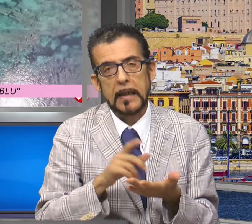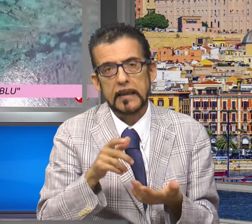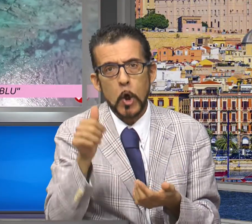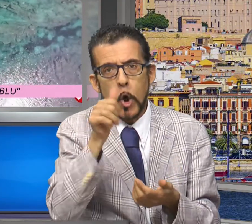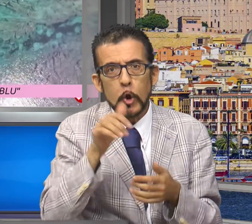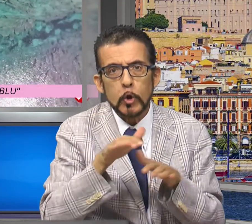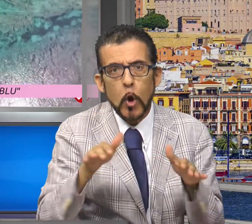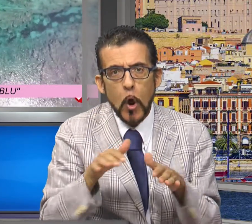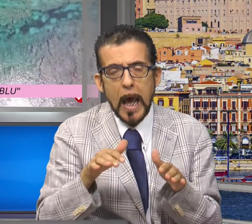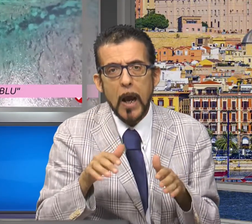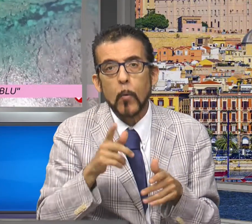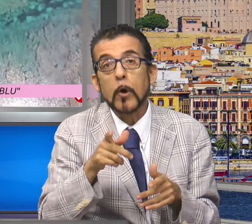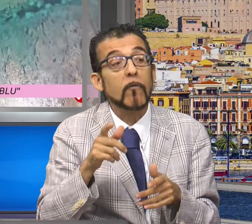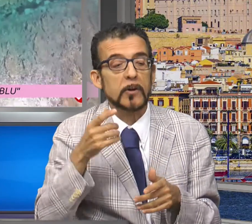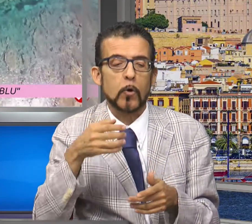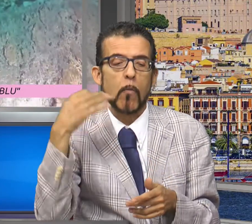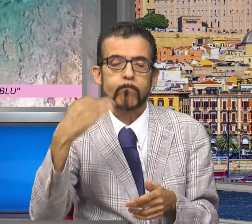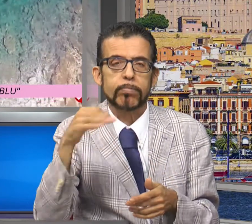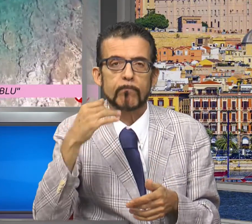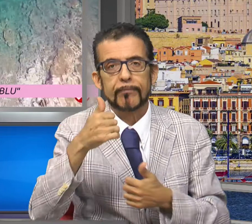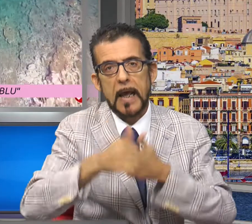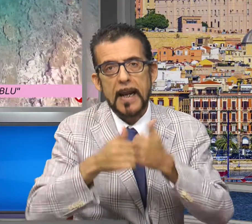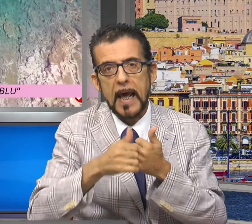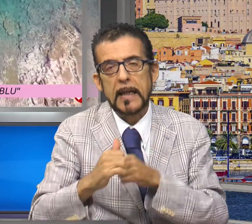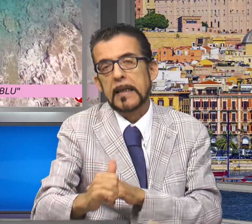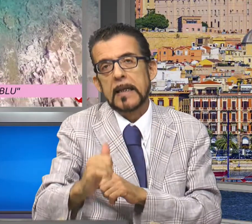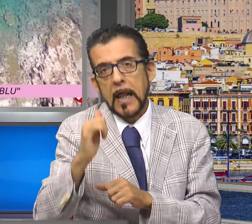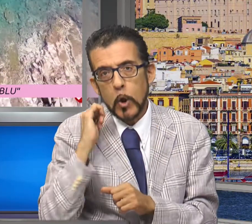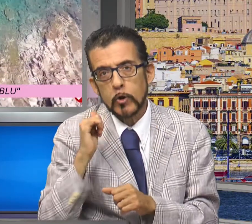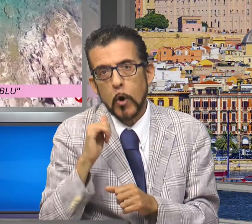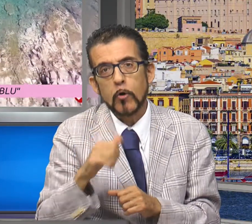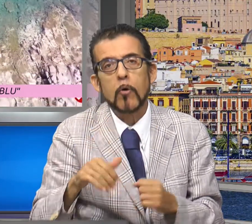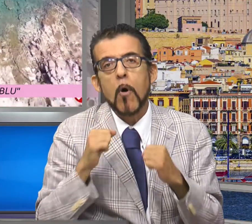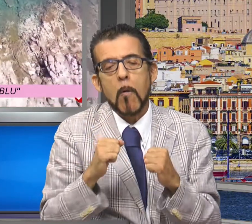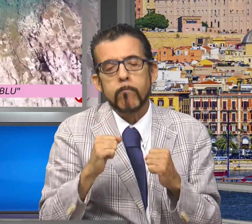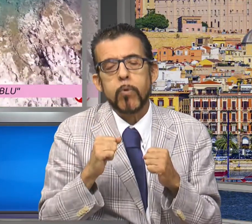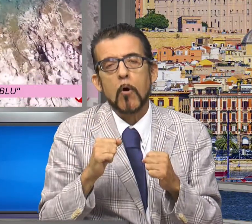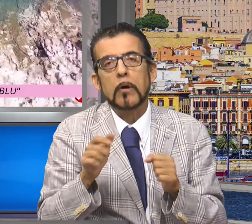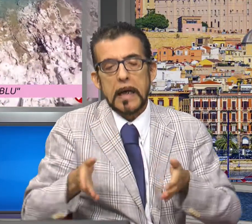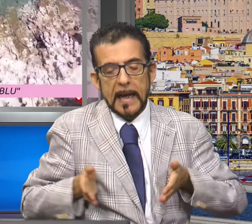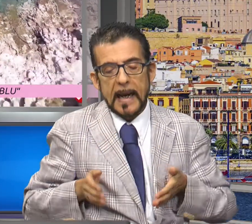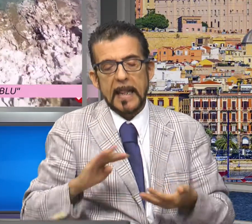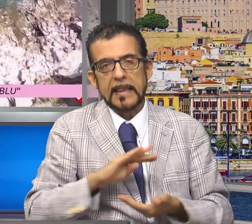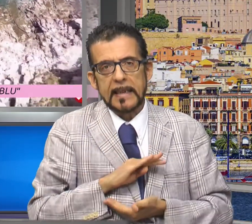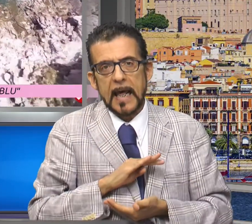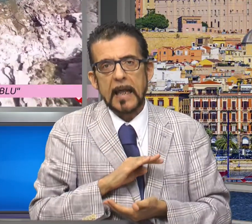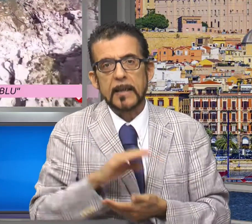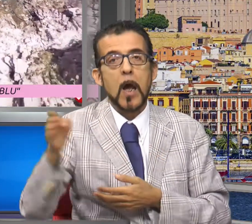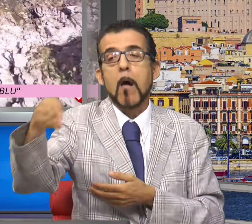appunto risultate eccellenti nella stagione precedente possono presentare la candidatura. Le bandiere blu sono assegnate a 210